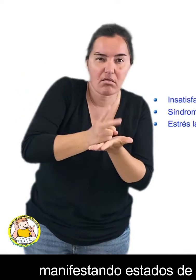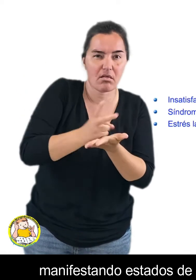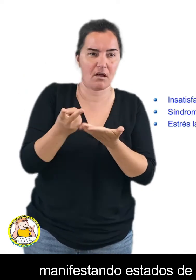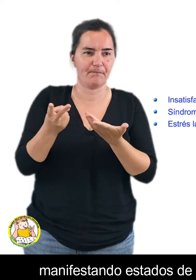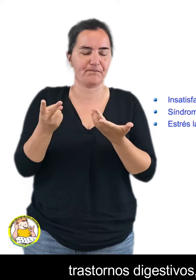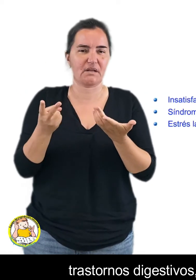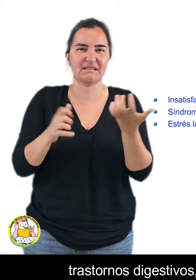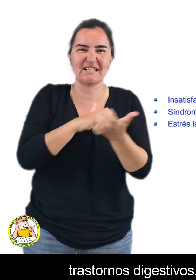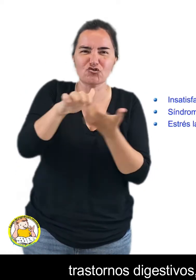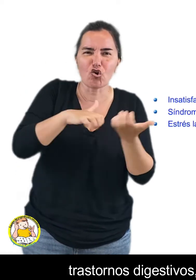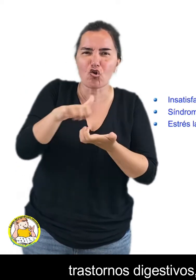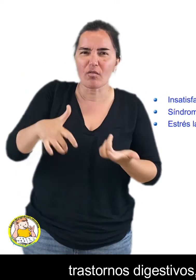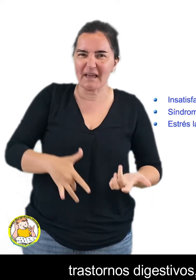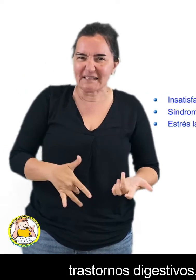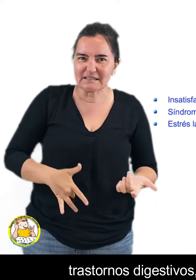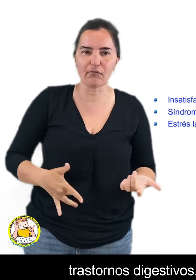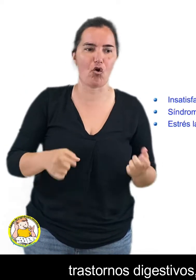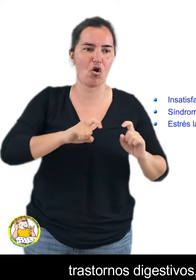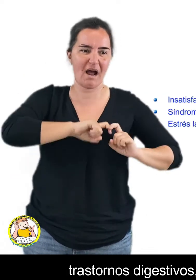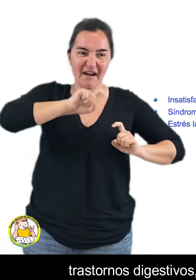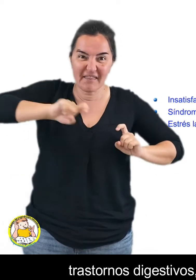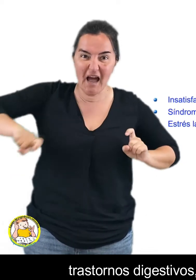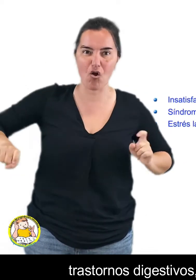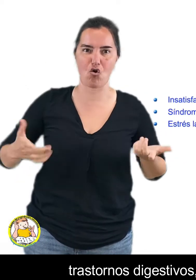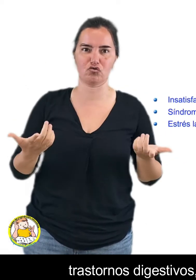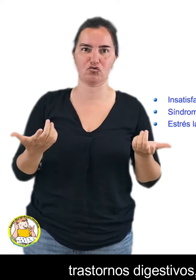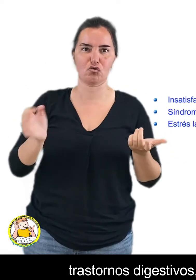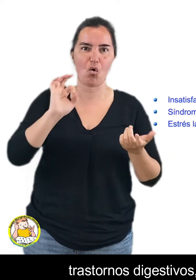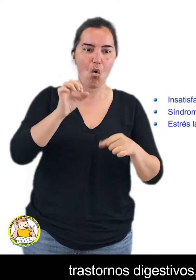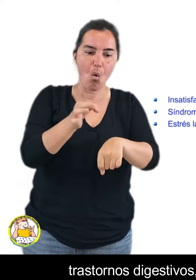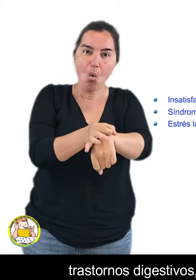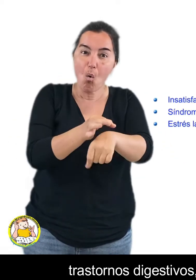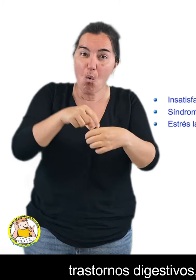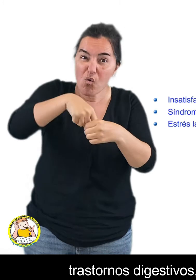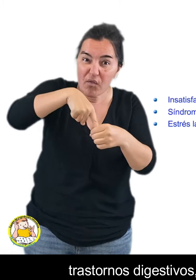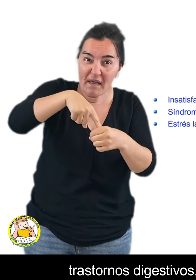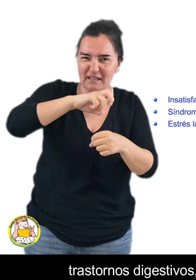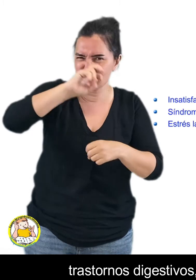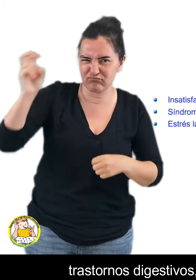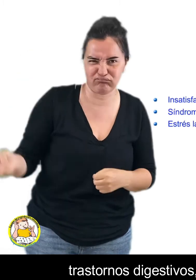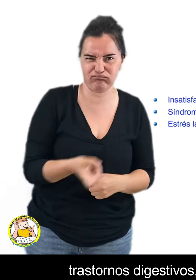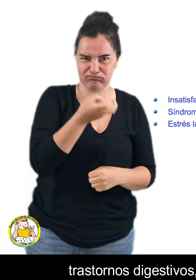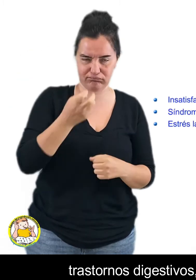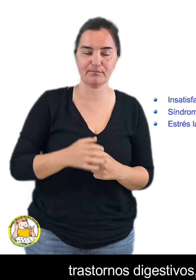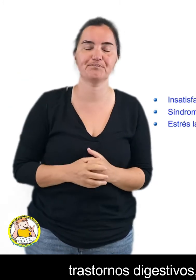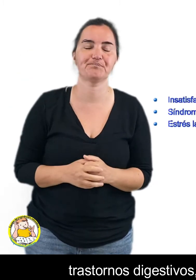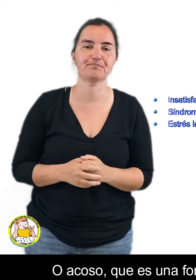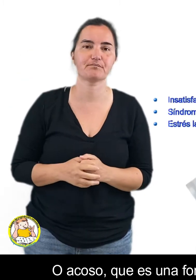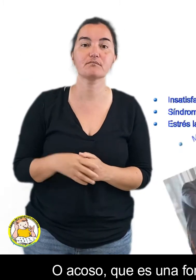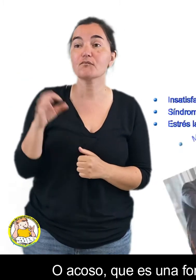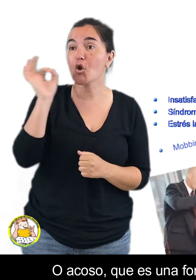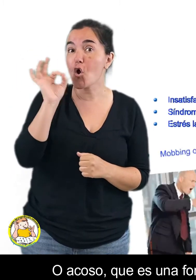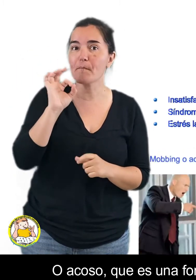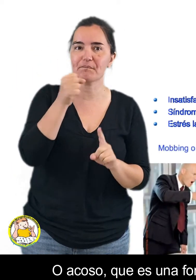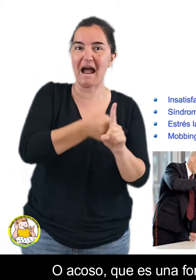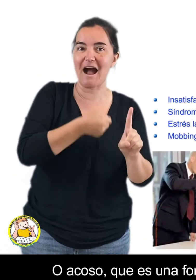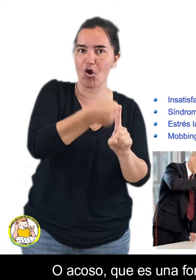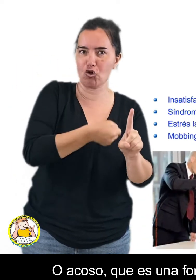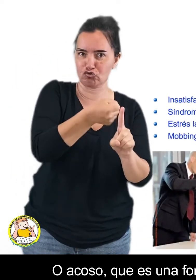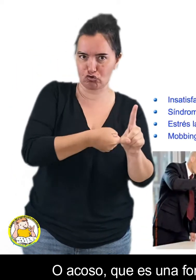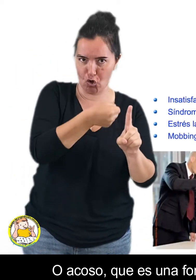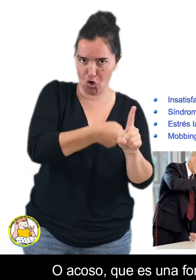trastornos del sueño, trastornos digestivos, cardíacos, la aparición de úlceras, etc.